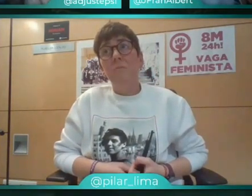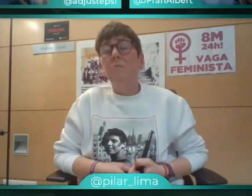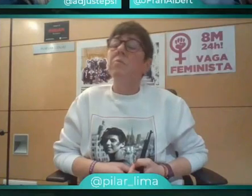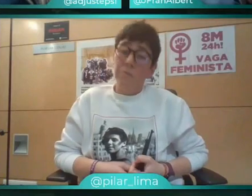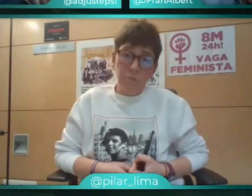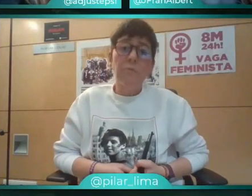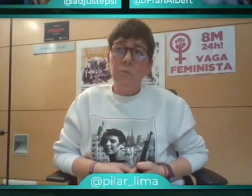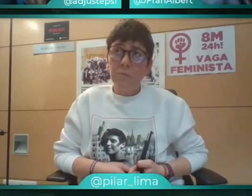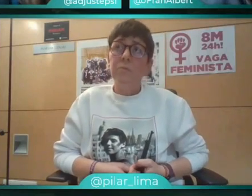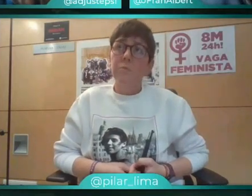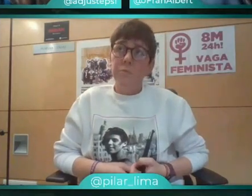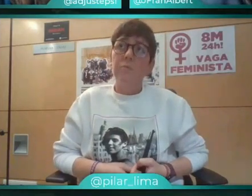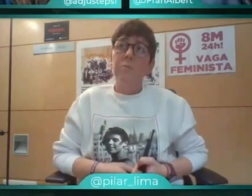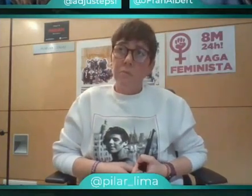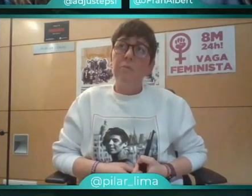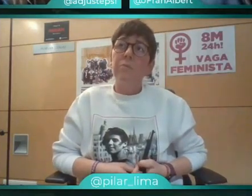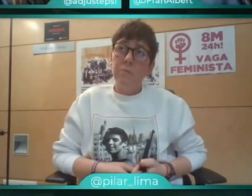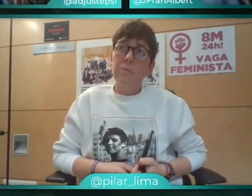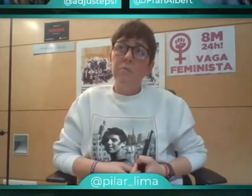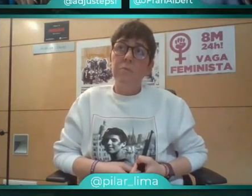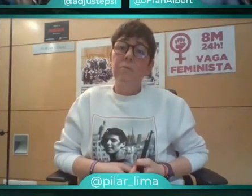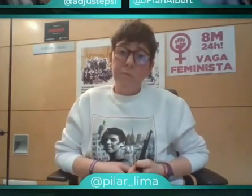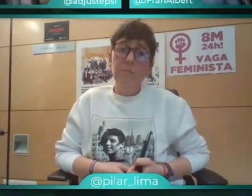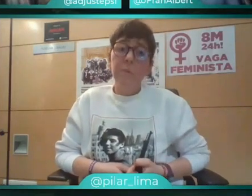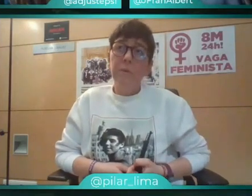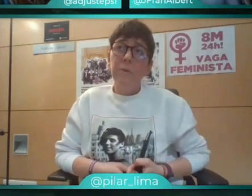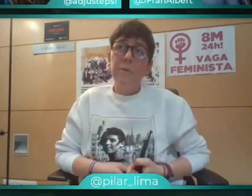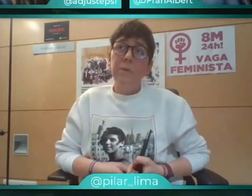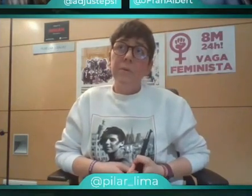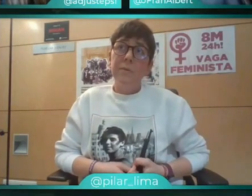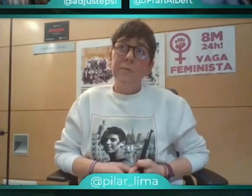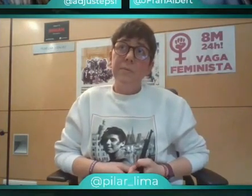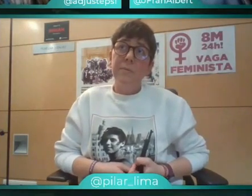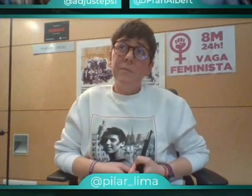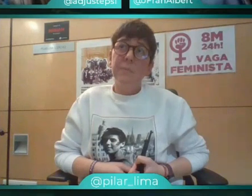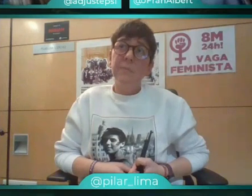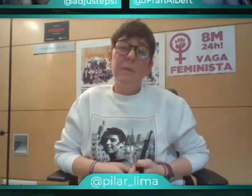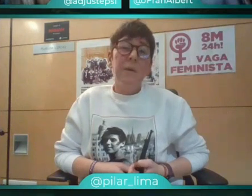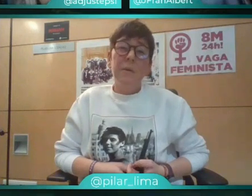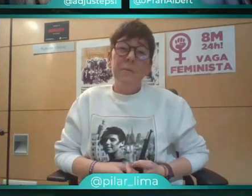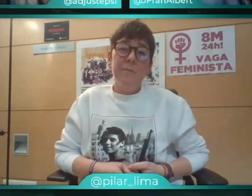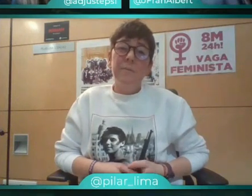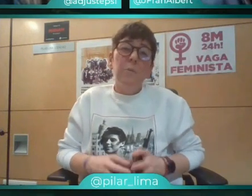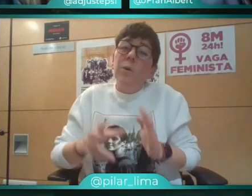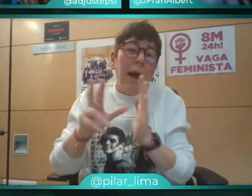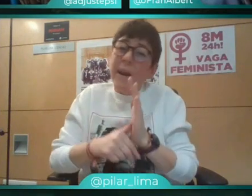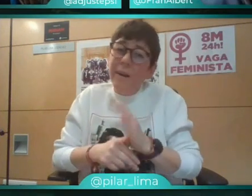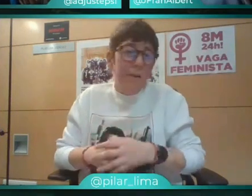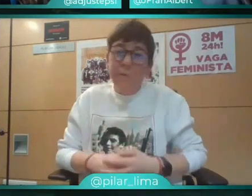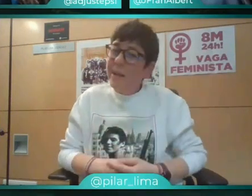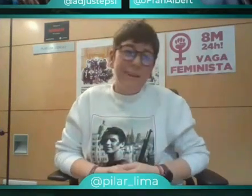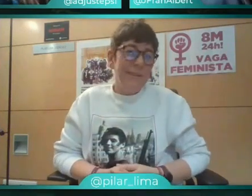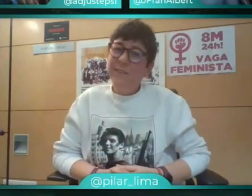muy duras y esa parte se agradece Pero es verdad que llega tarde y haría falta mucho más y sobre todo de la derecha o